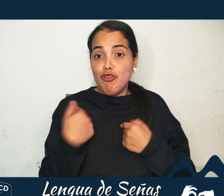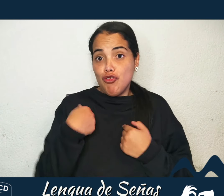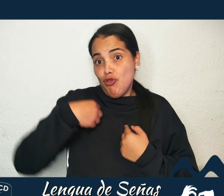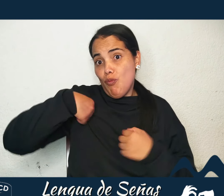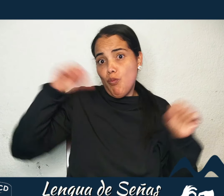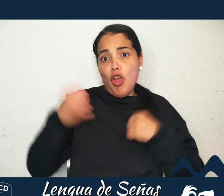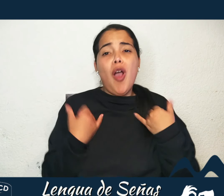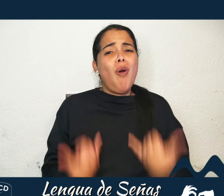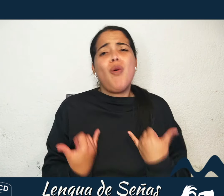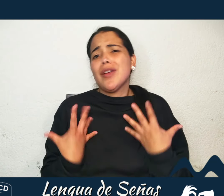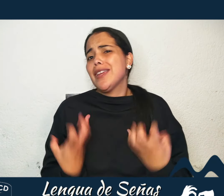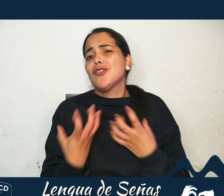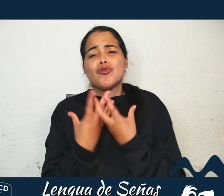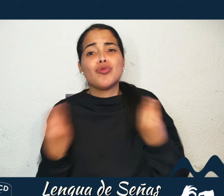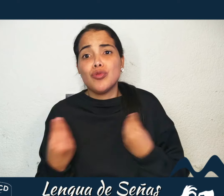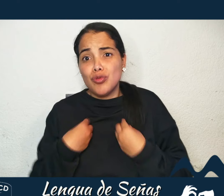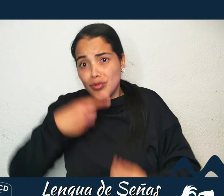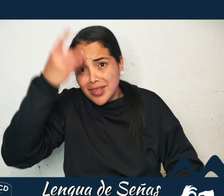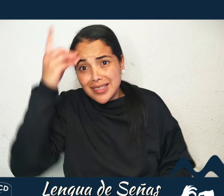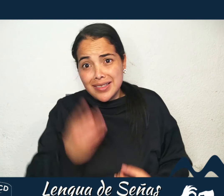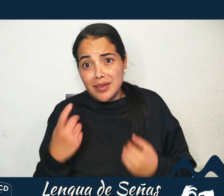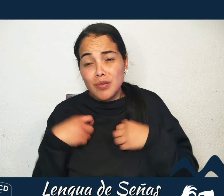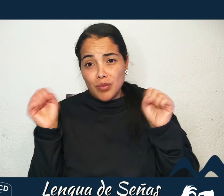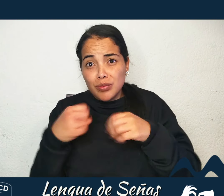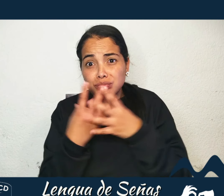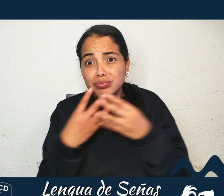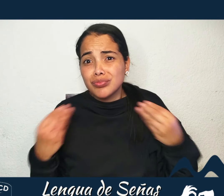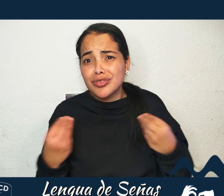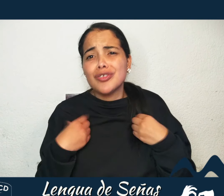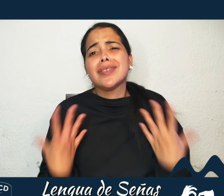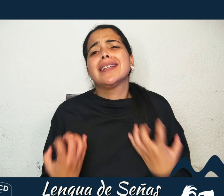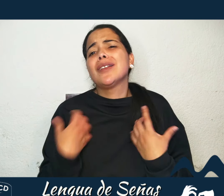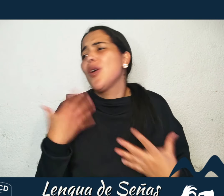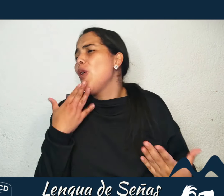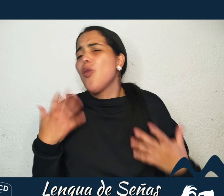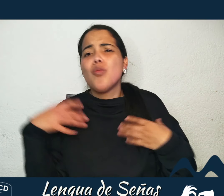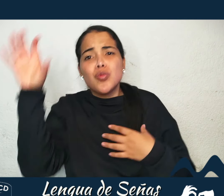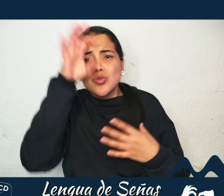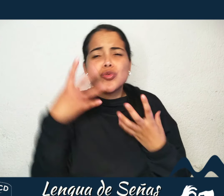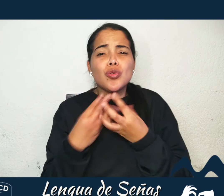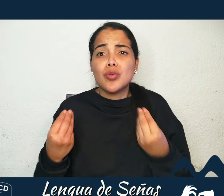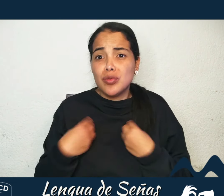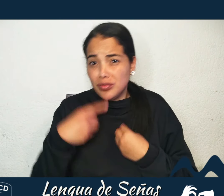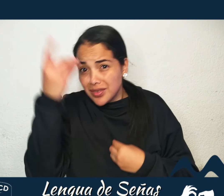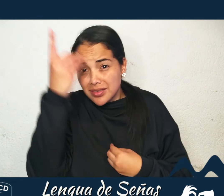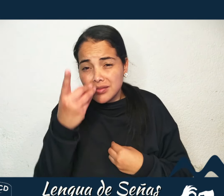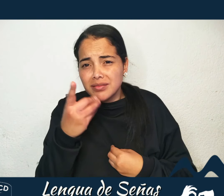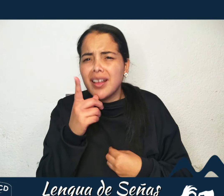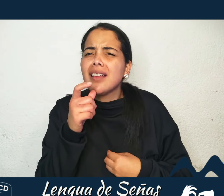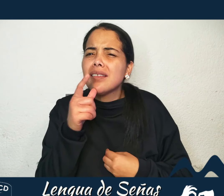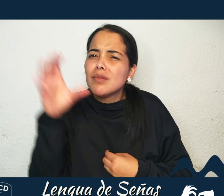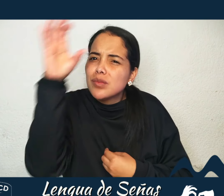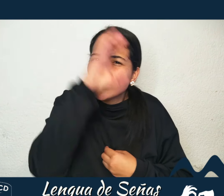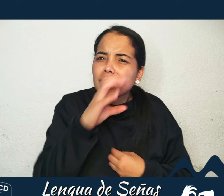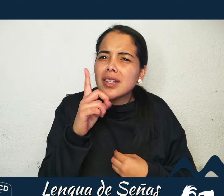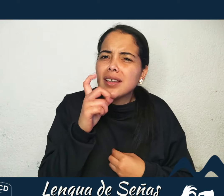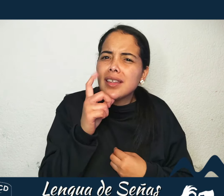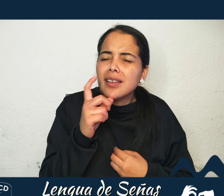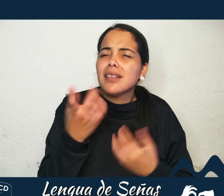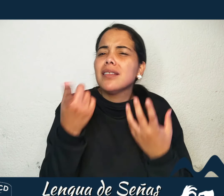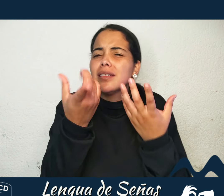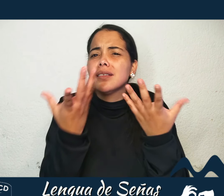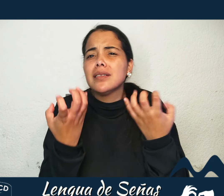como nosotros, aquí estando en el mundo, vemos las cosas y quisiéramos que las cosas se solucionen. Necesitamos tener